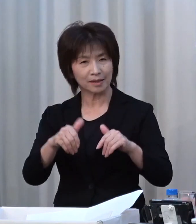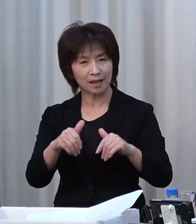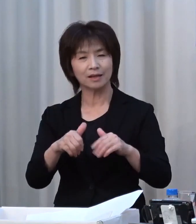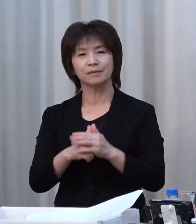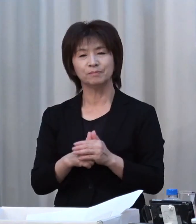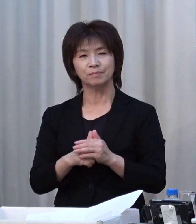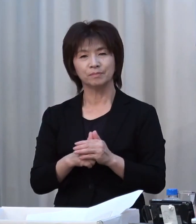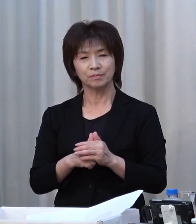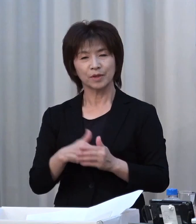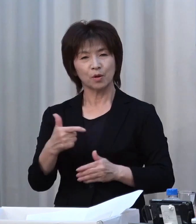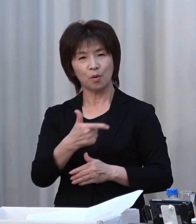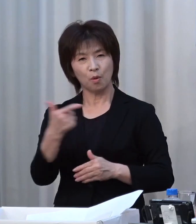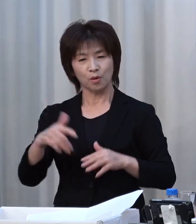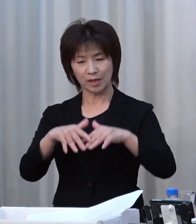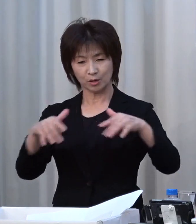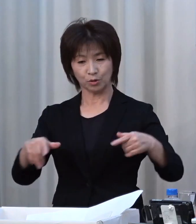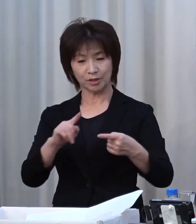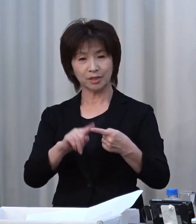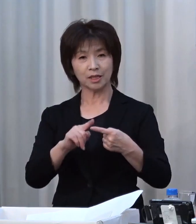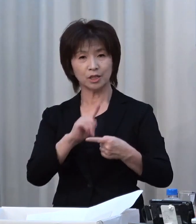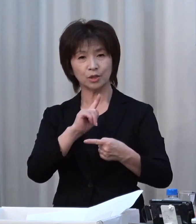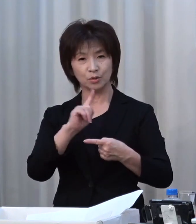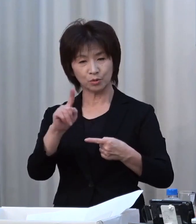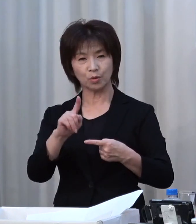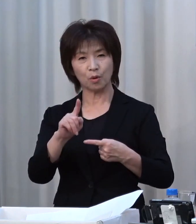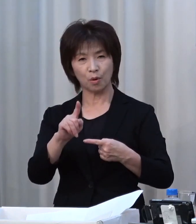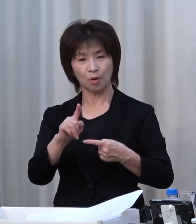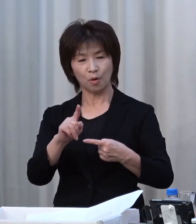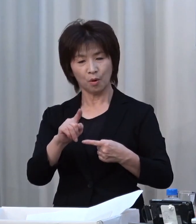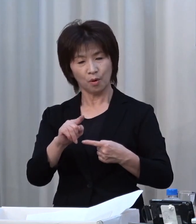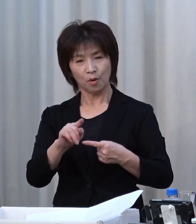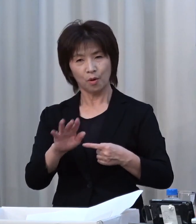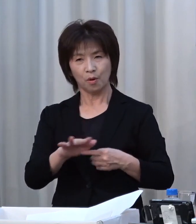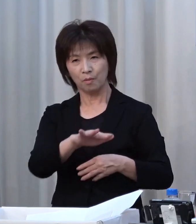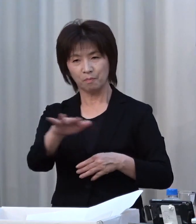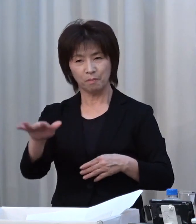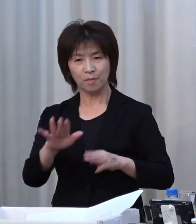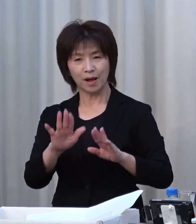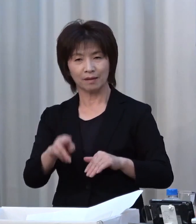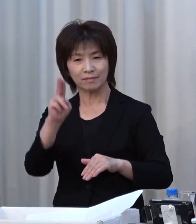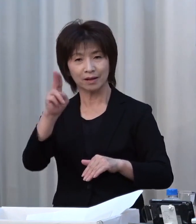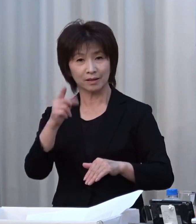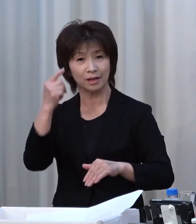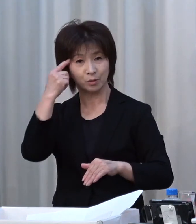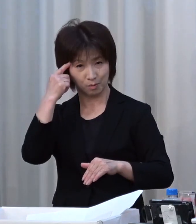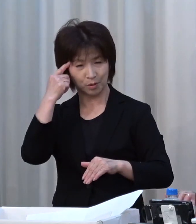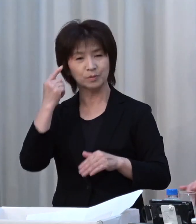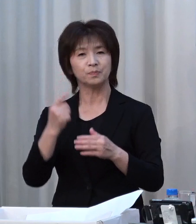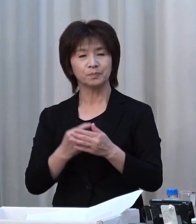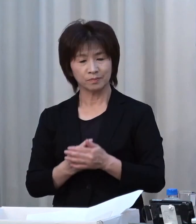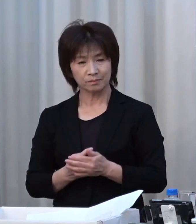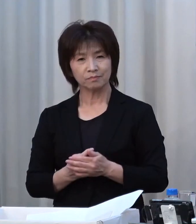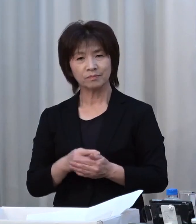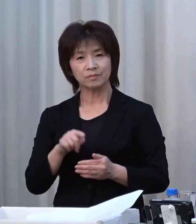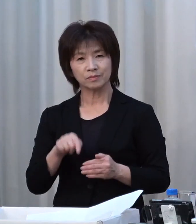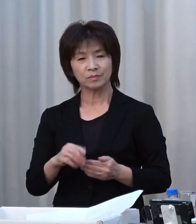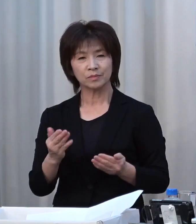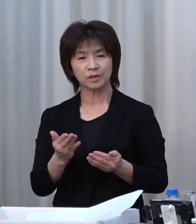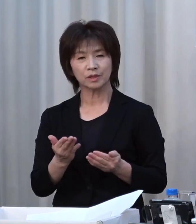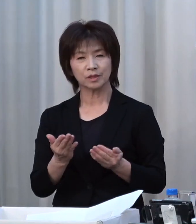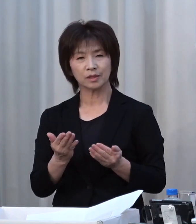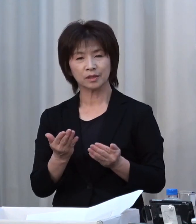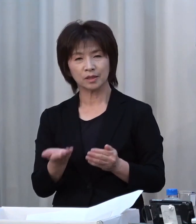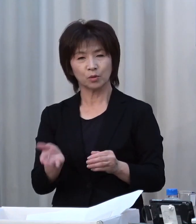大きな、組織的になんかそういう風土があったんじゃないかと思われてもしょうがない数字だと思うんですが、そういったことを受け